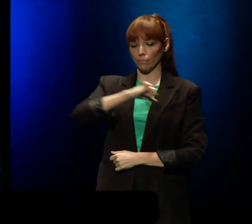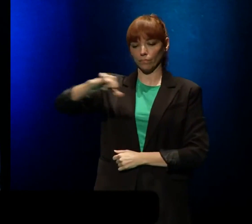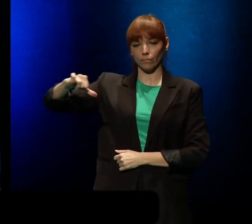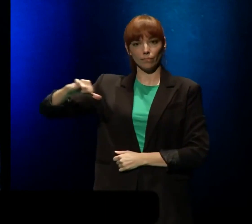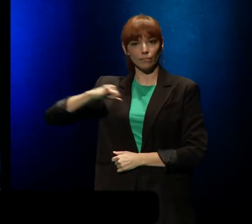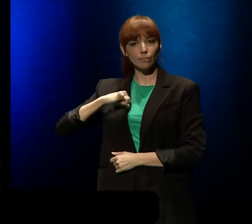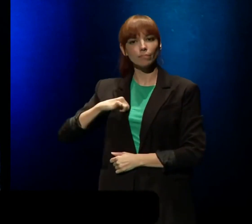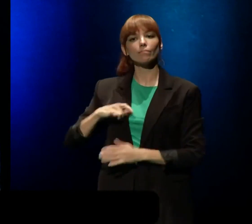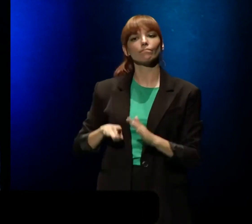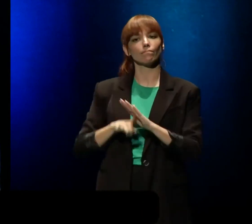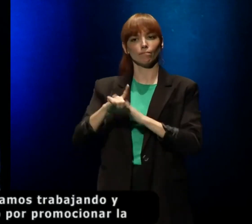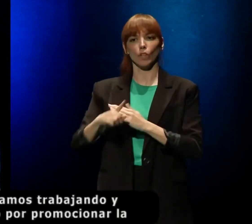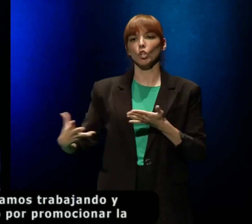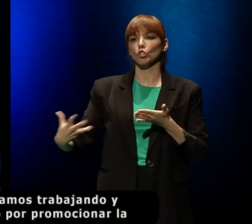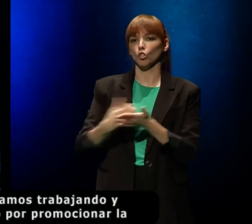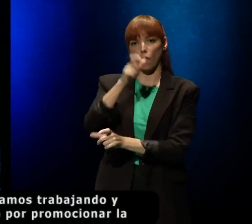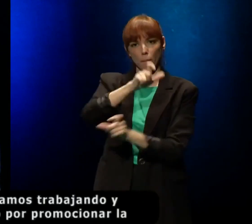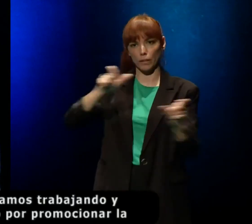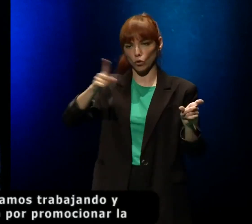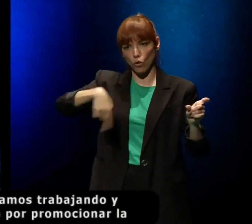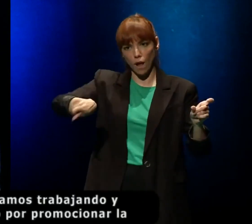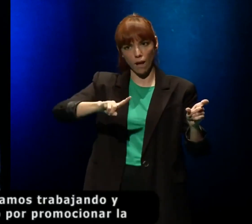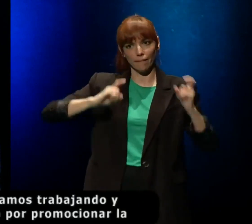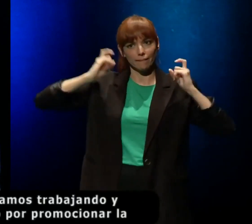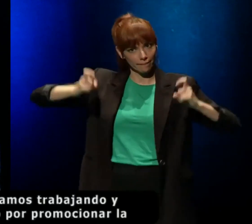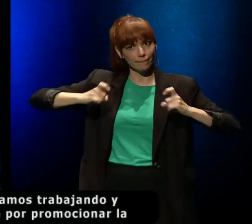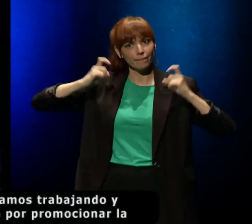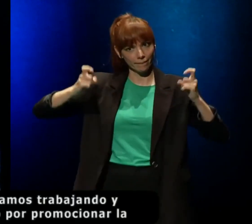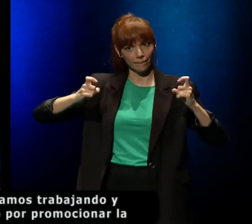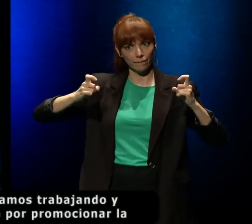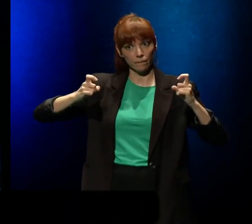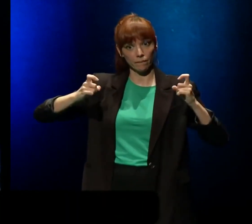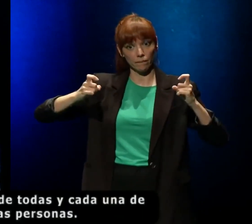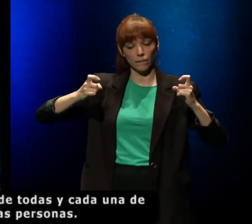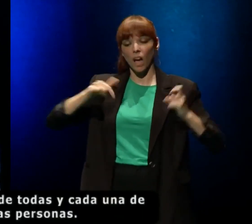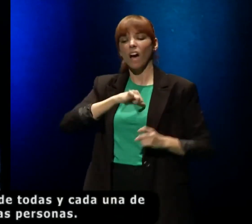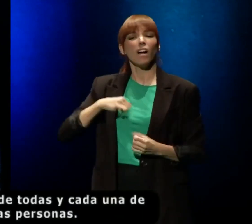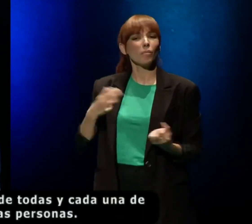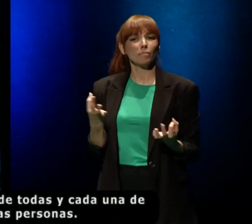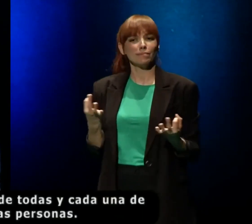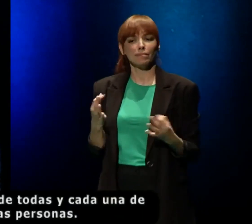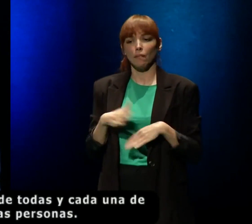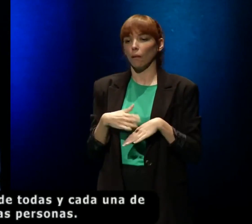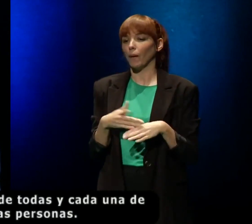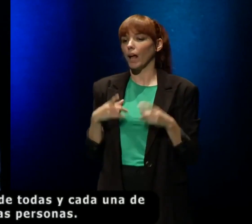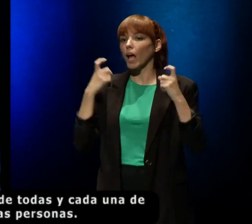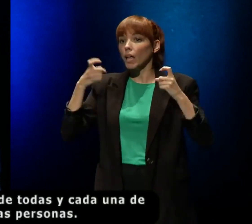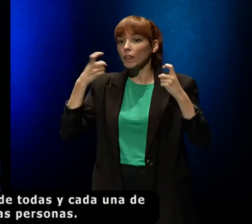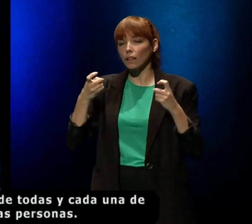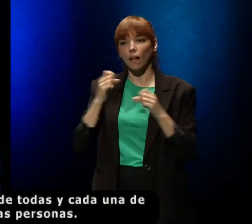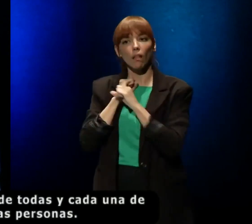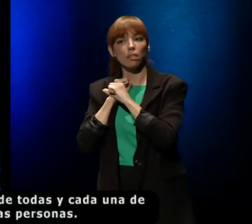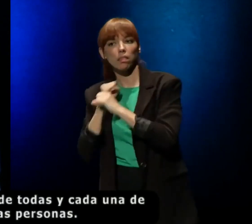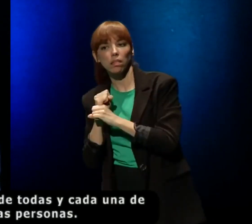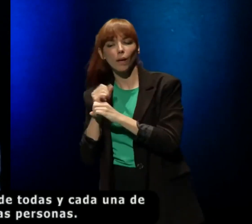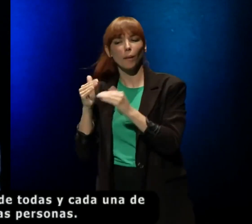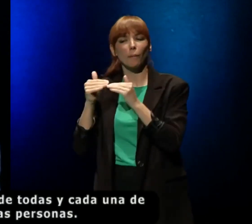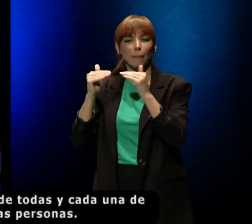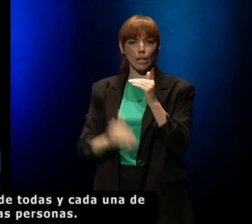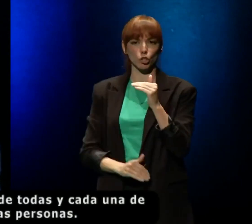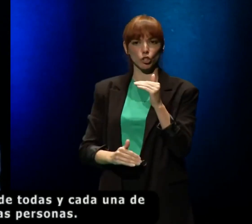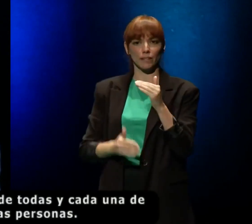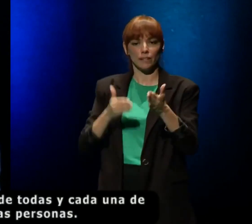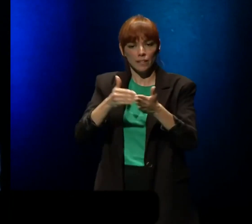personas, para intentar vivir con las menos limitaciones